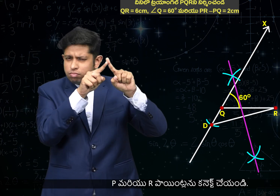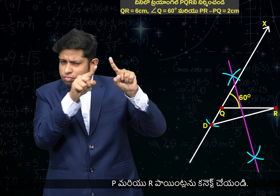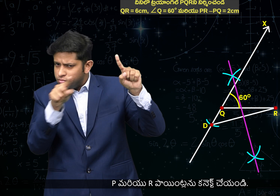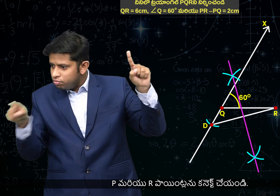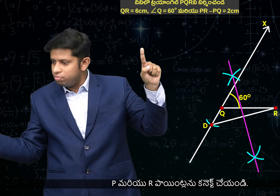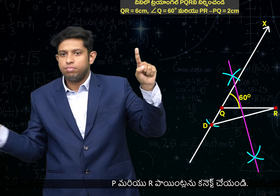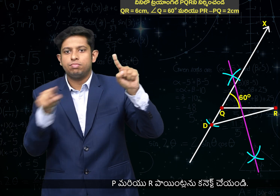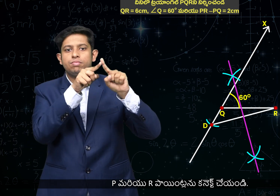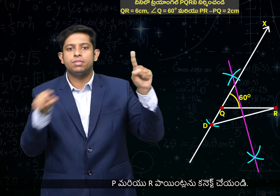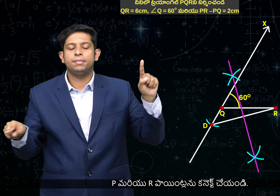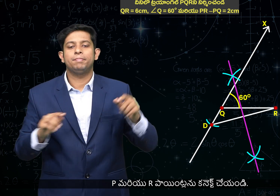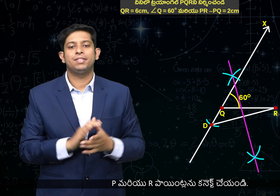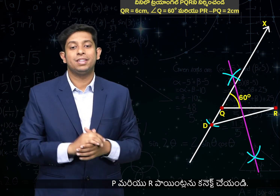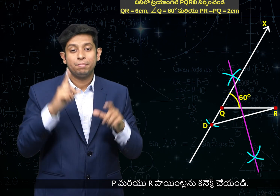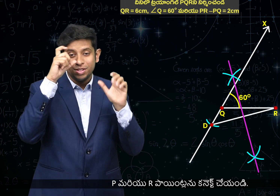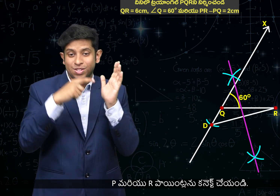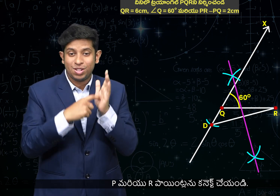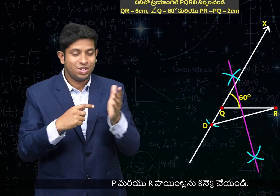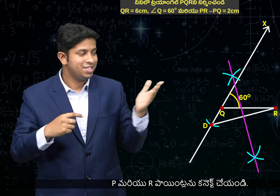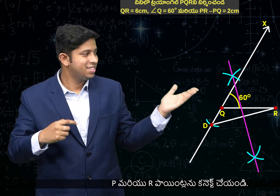మరియు R పాయింట్లను కనెక్ట్ చేయండి.